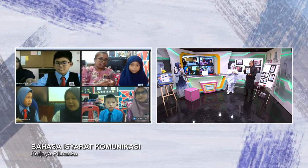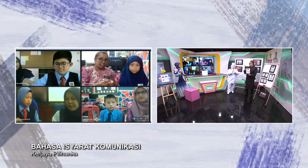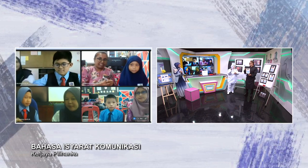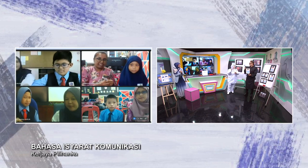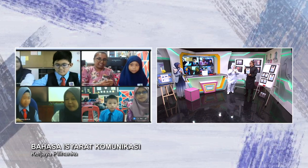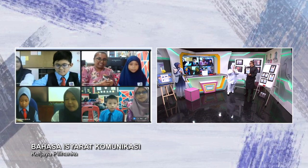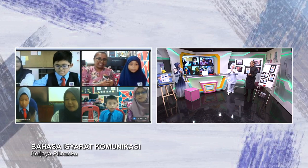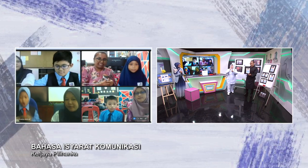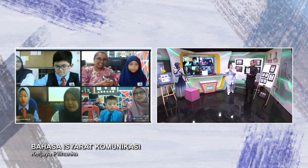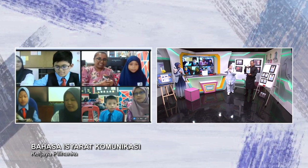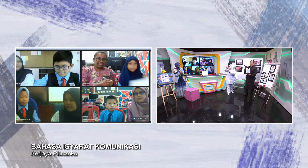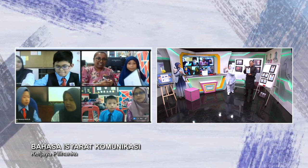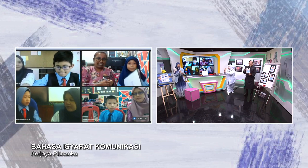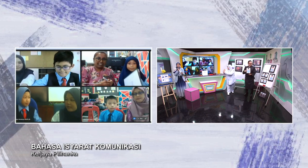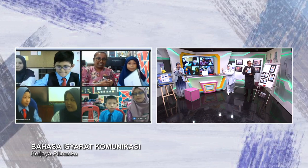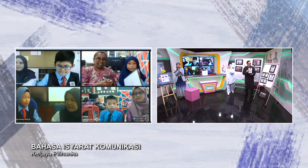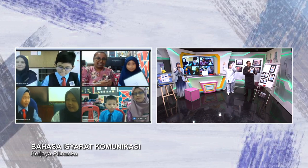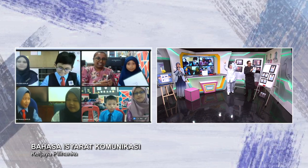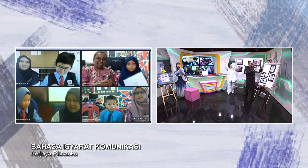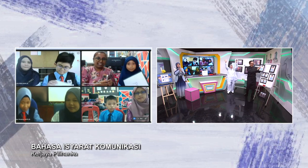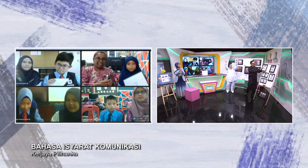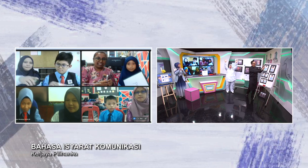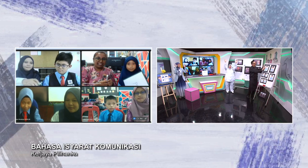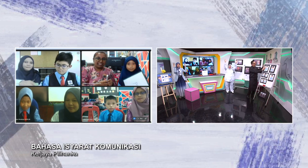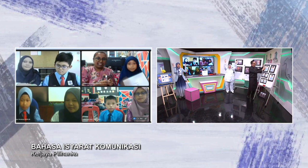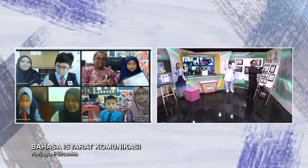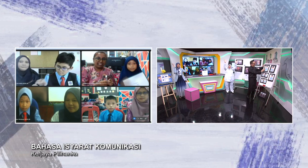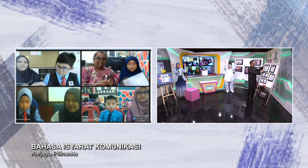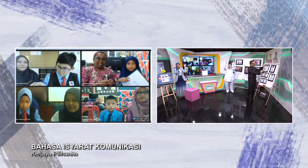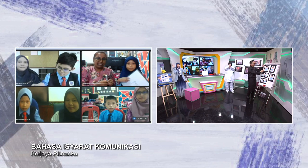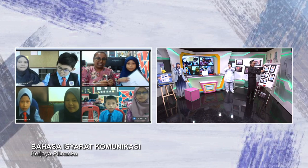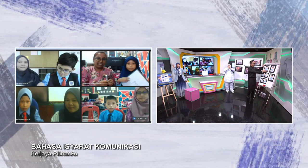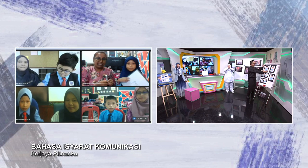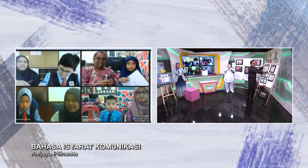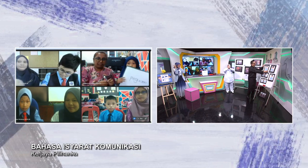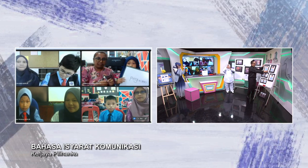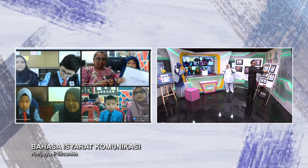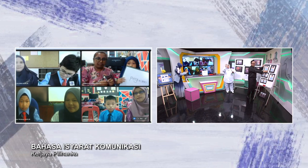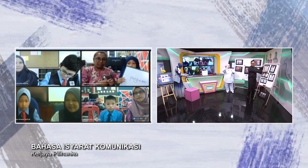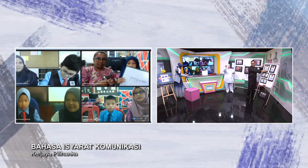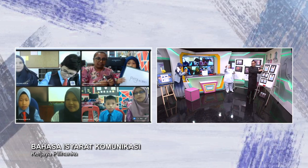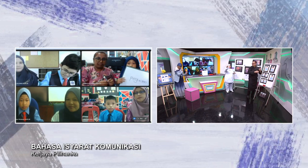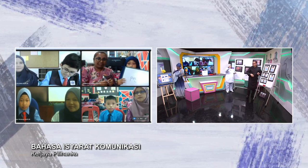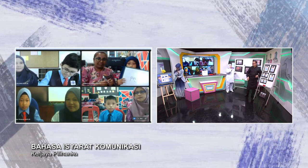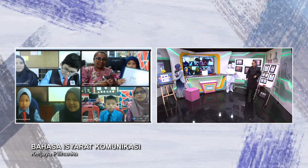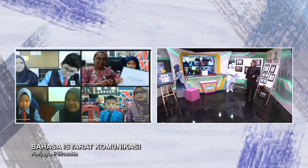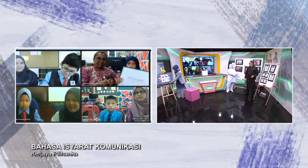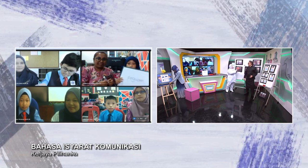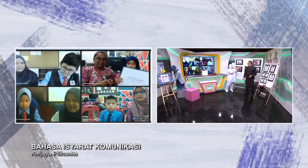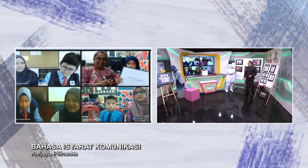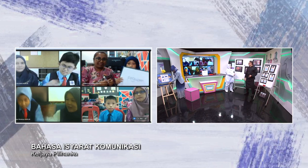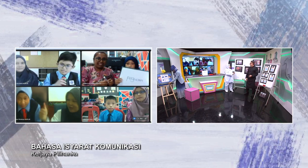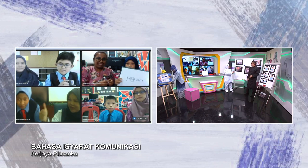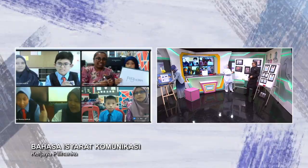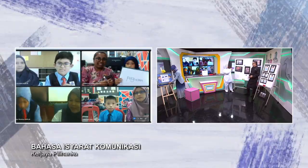ni? Betul ke semua? Betul. Semua betul. Semua betul. Semua betul. Tahniah. Pandai. Bagus. Okey,